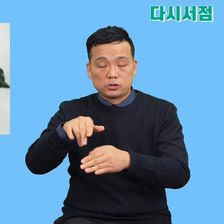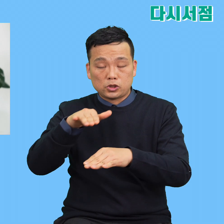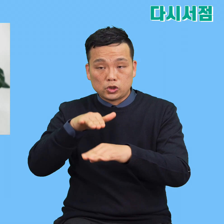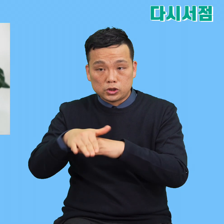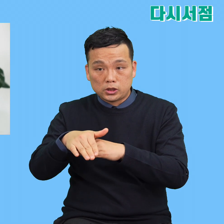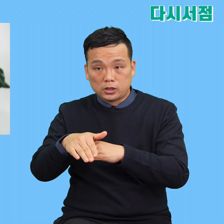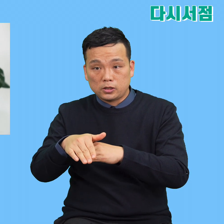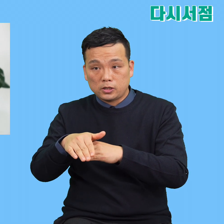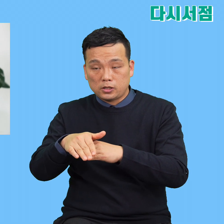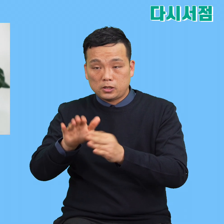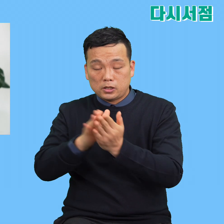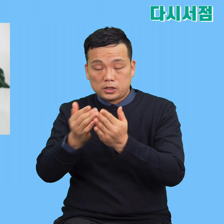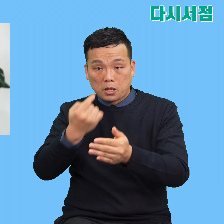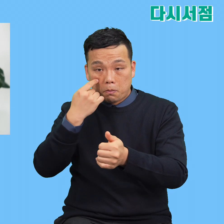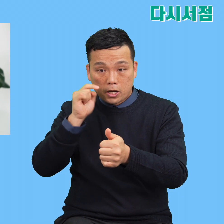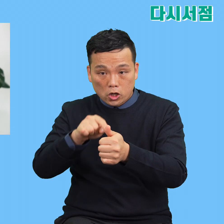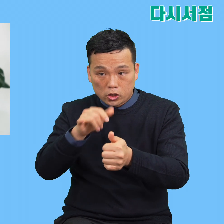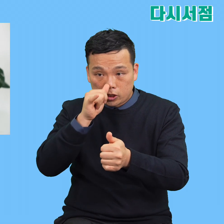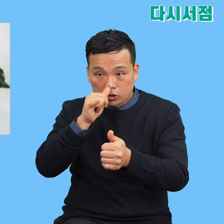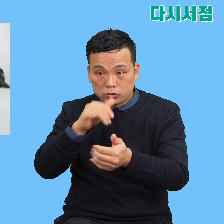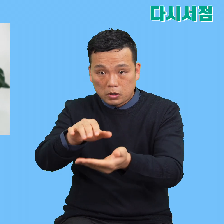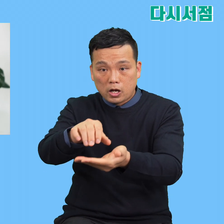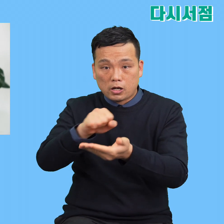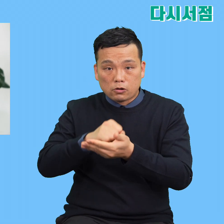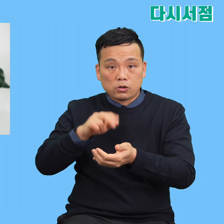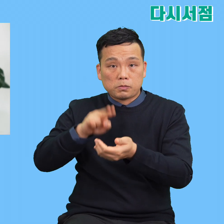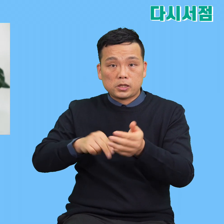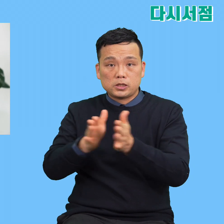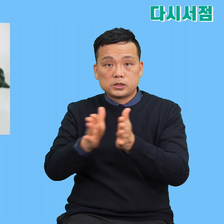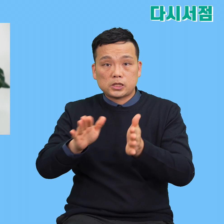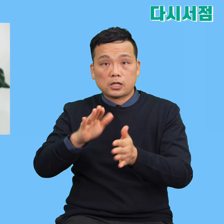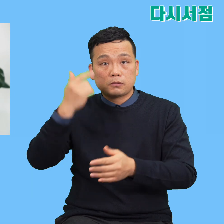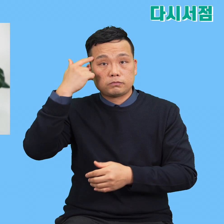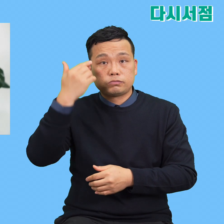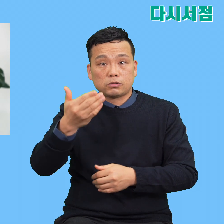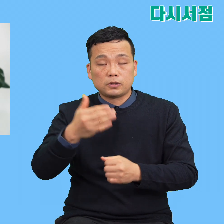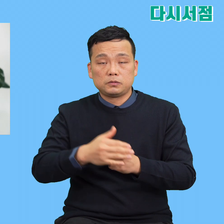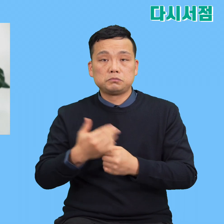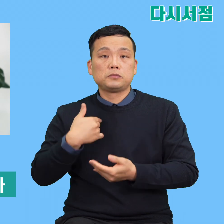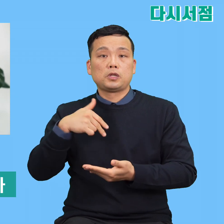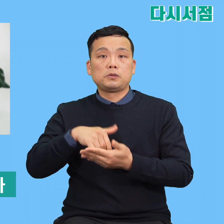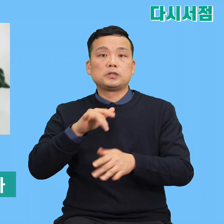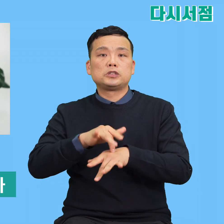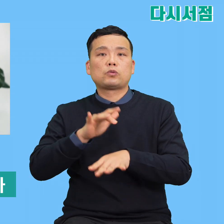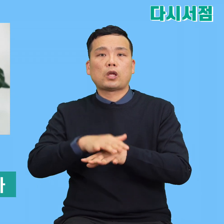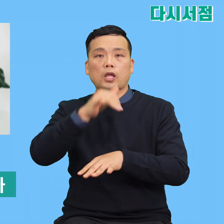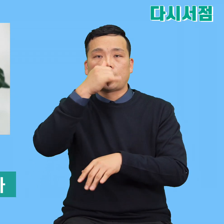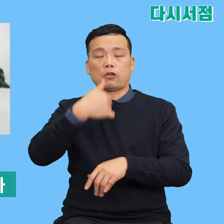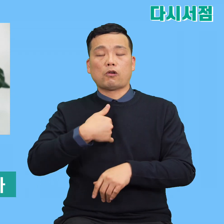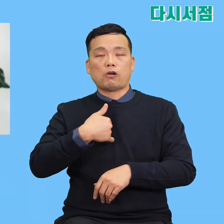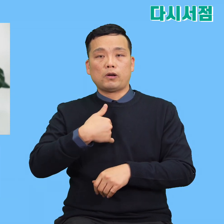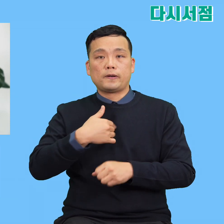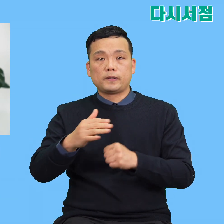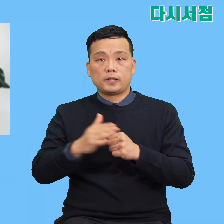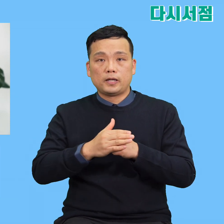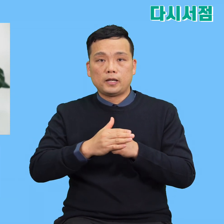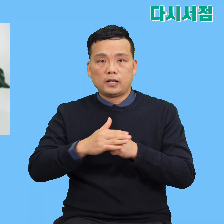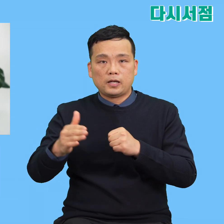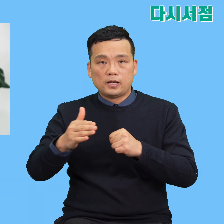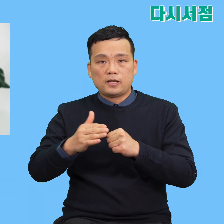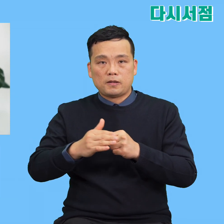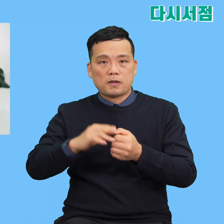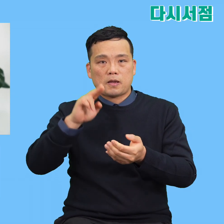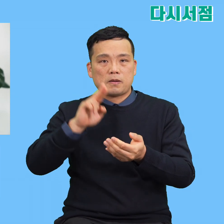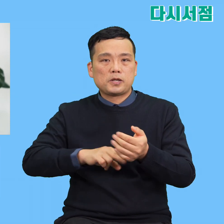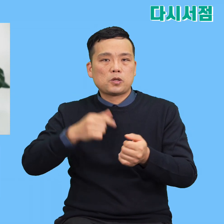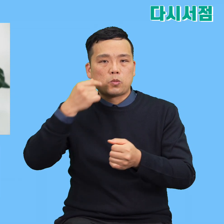발견을 하시면은 네. 입고를 먼저 하게끔 마음이 드시나요? 저는 그래요. 저는 그래서 그러다 보니까 사실 안 팔리는 재고들도